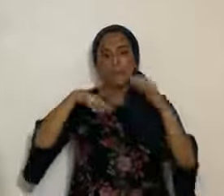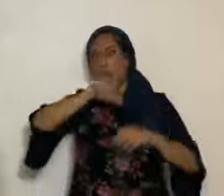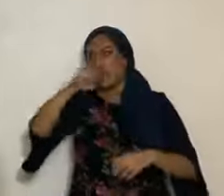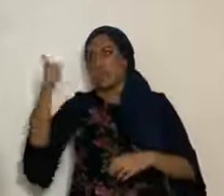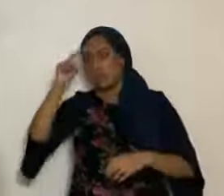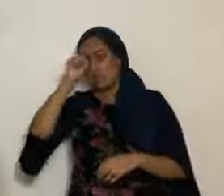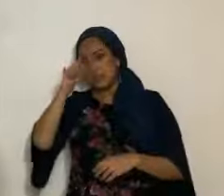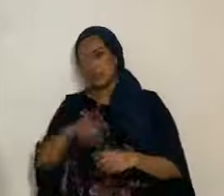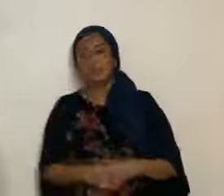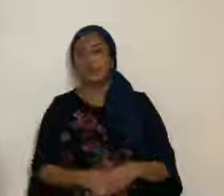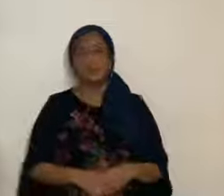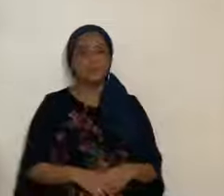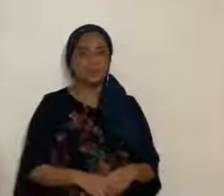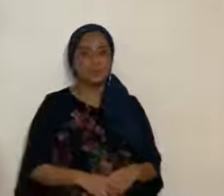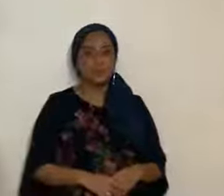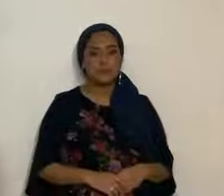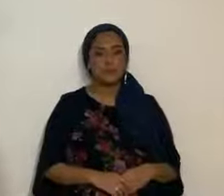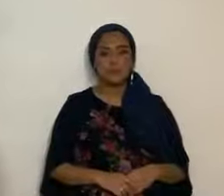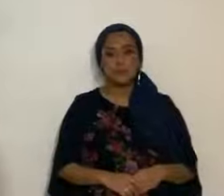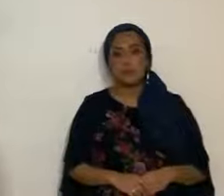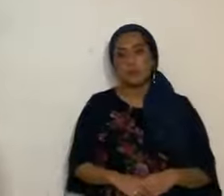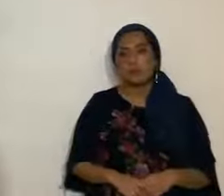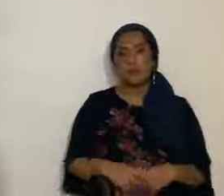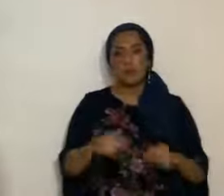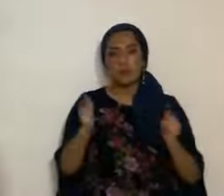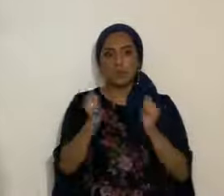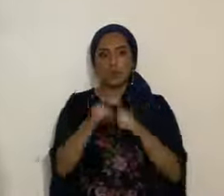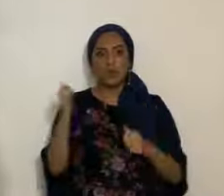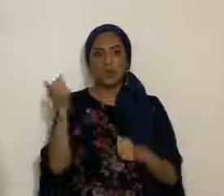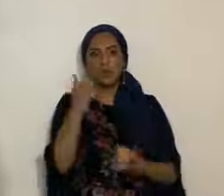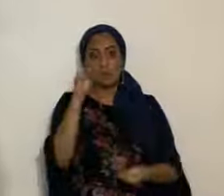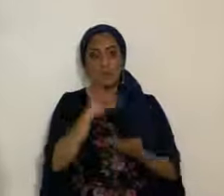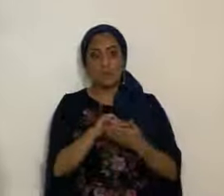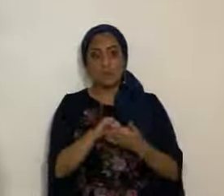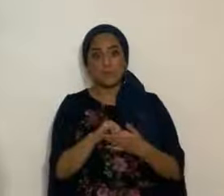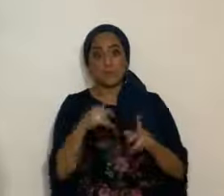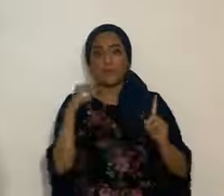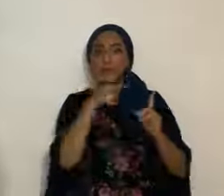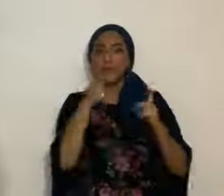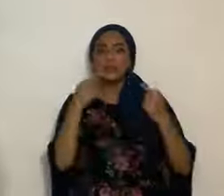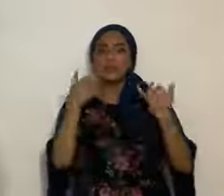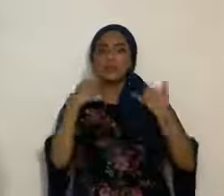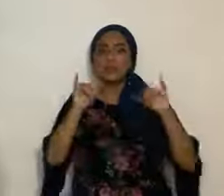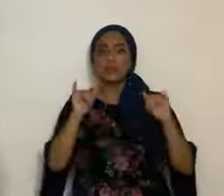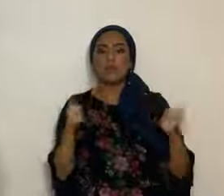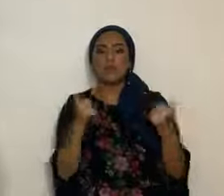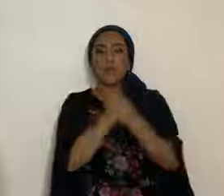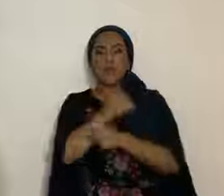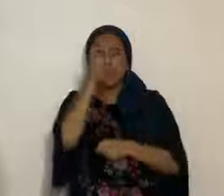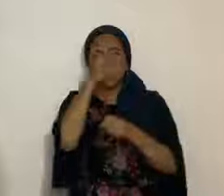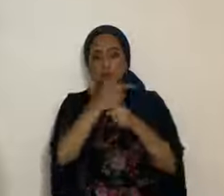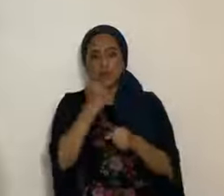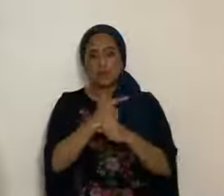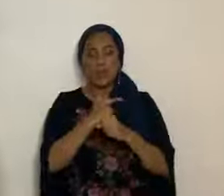Sin embargo, con todo eso, no dejó de identificarse con su pueblo, el pueblo hebreo,